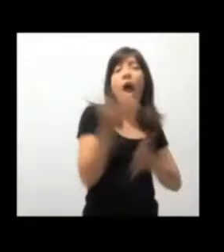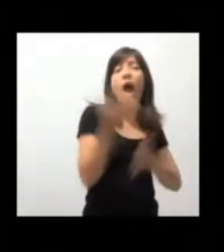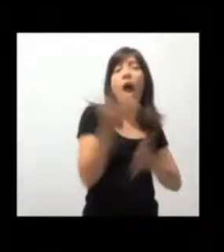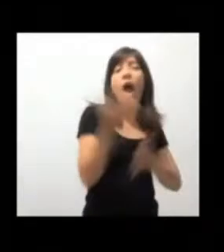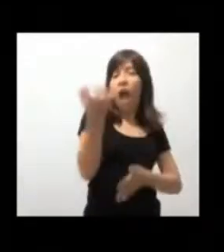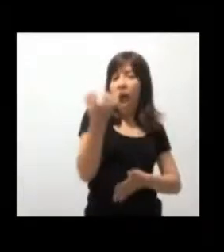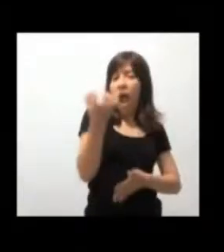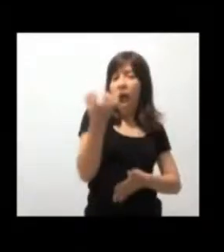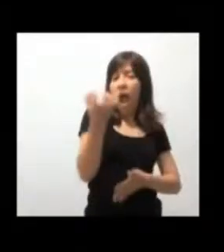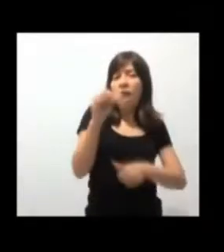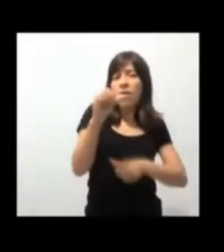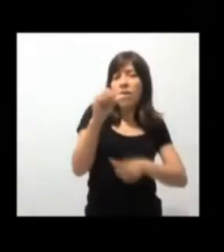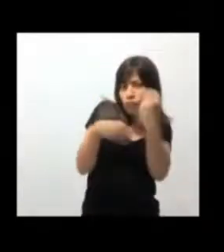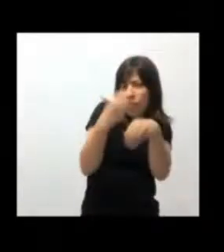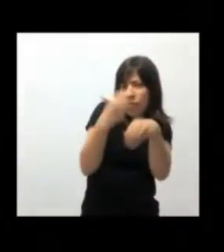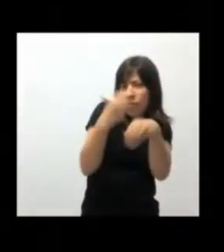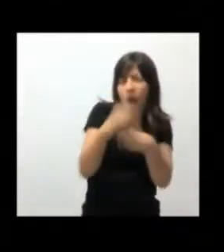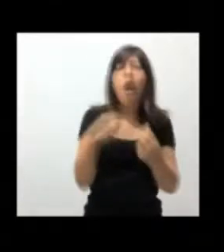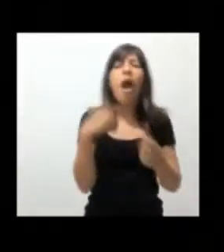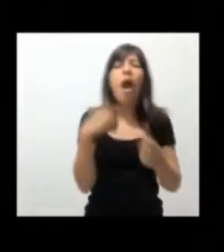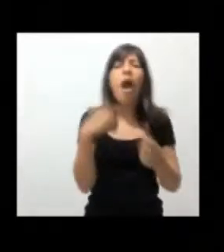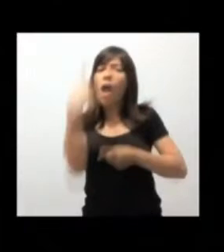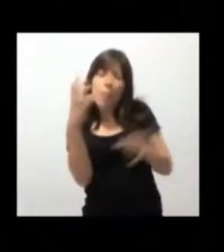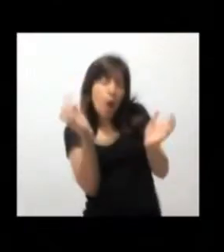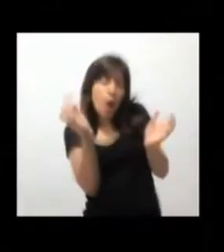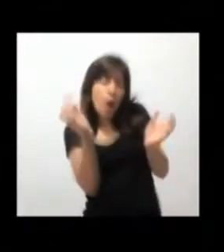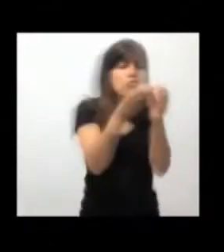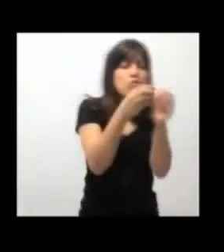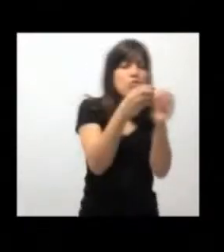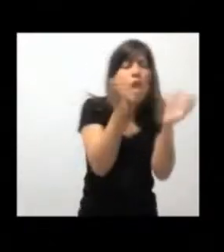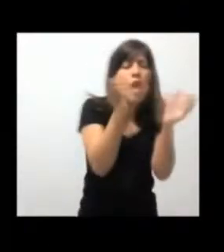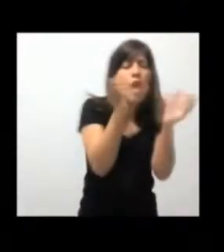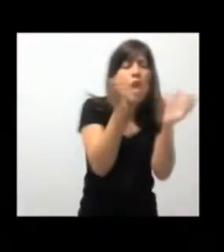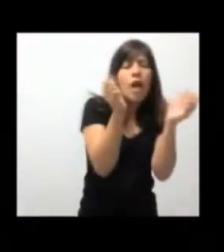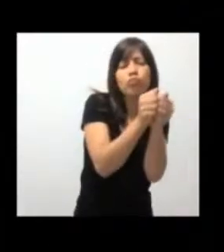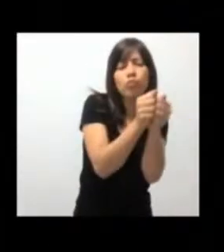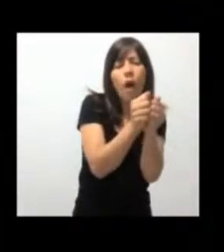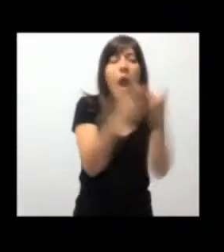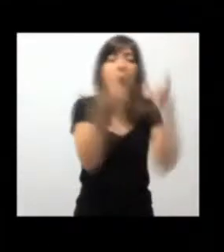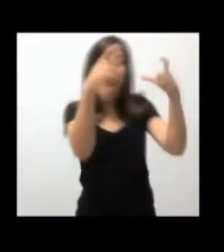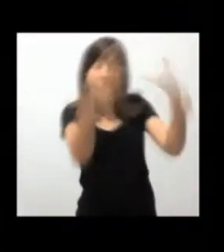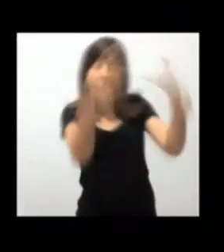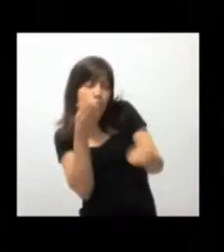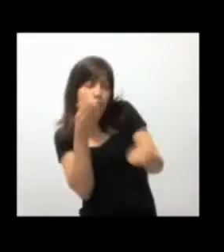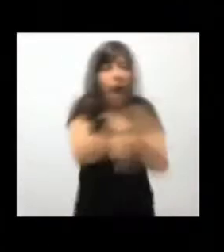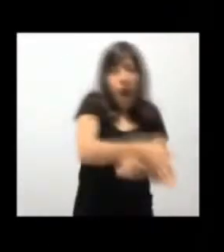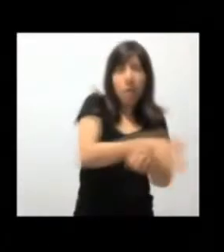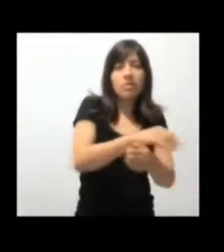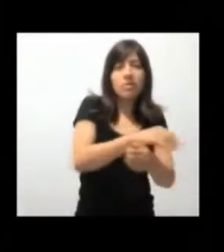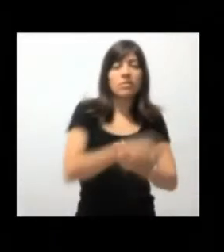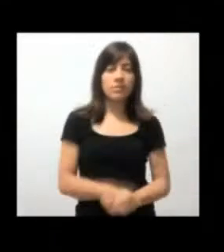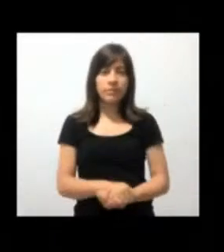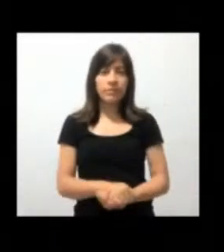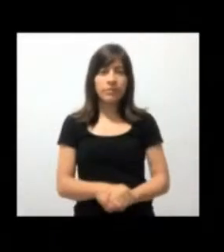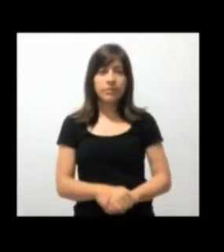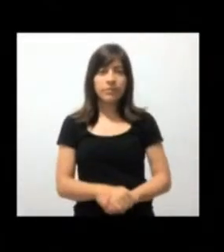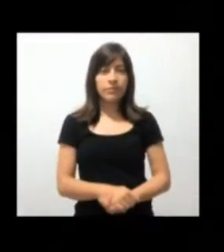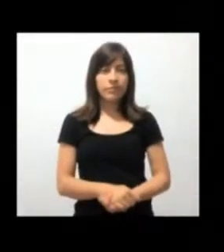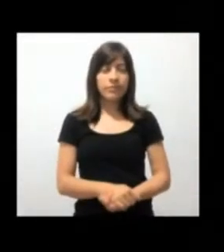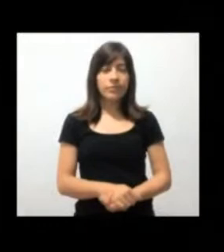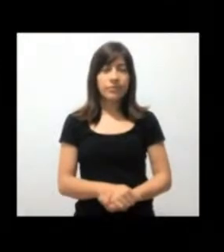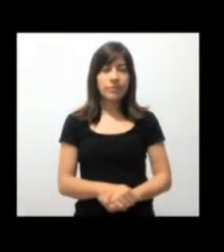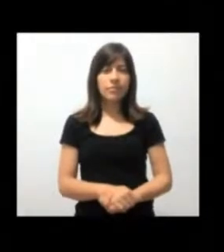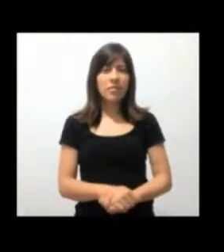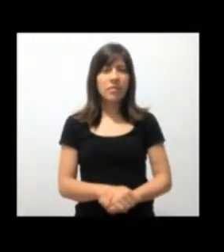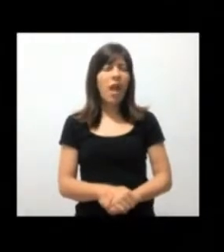para tornar o seu bairro mais acessível, um pequeno estabelecimento, um pequeno negócio que coloca uma rampa ou